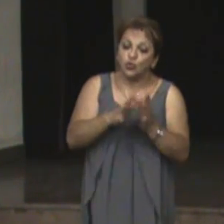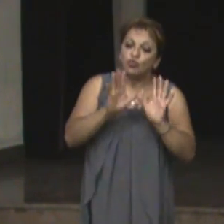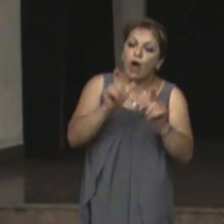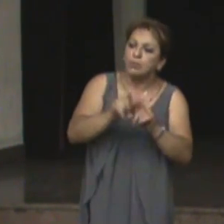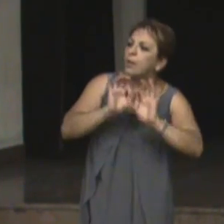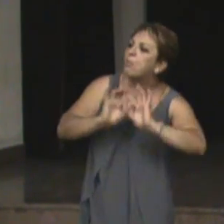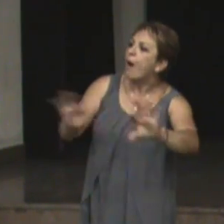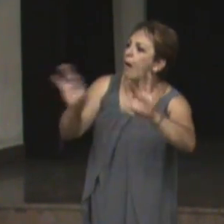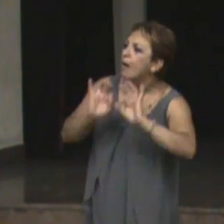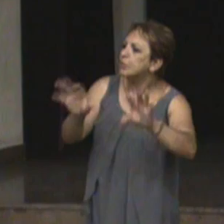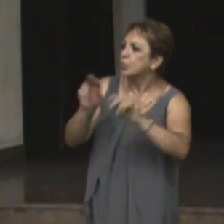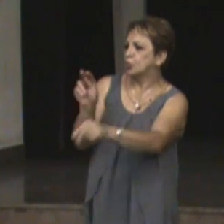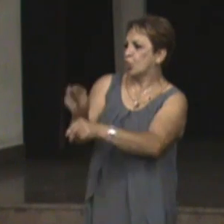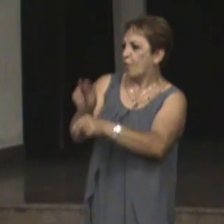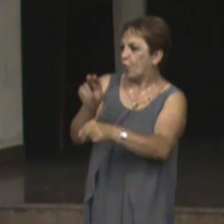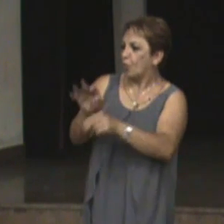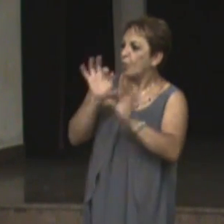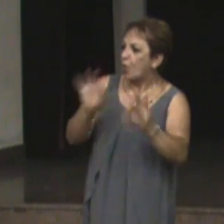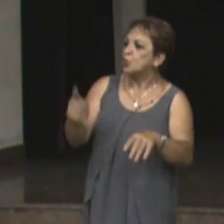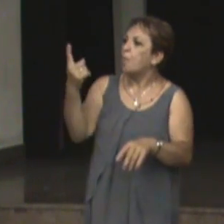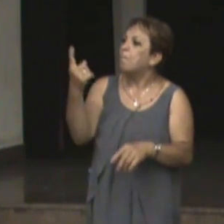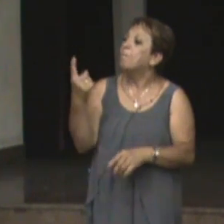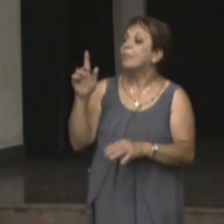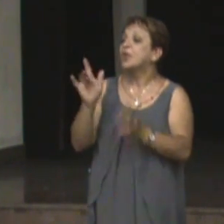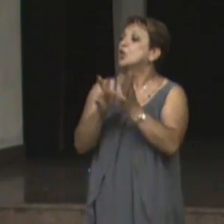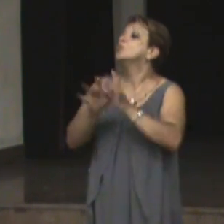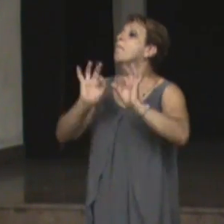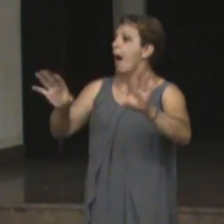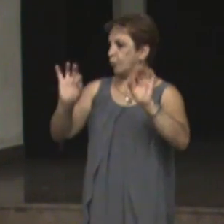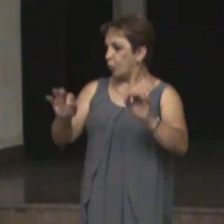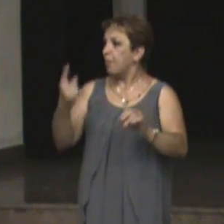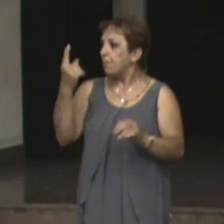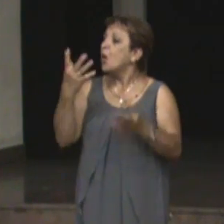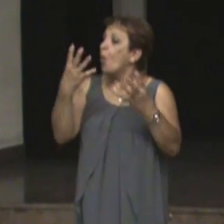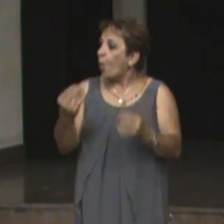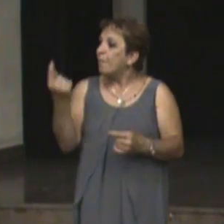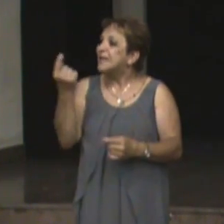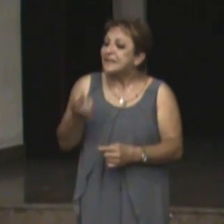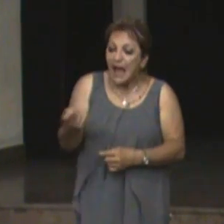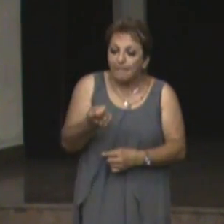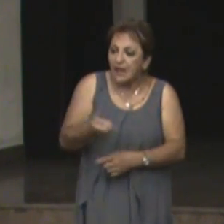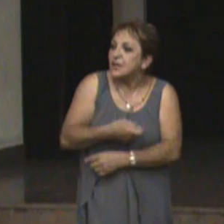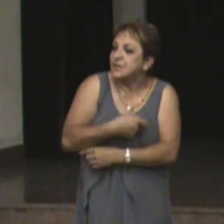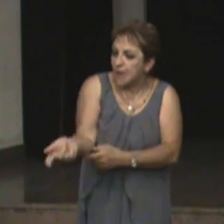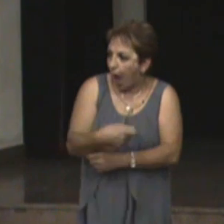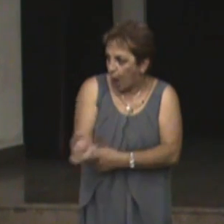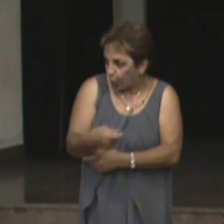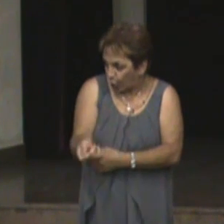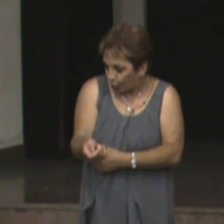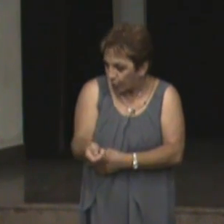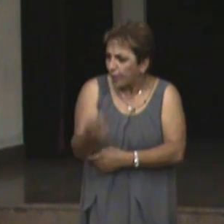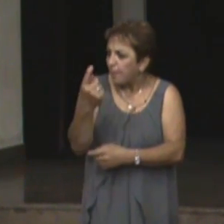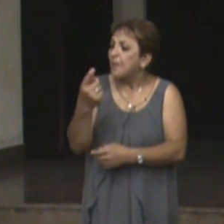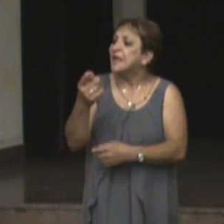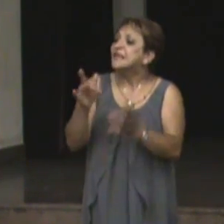և ասում։ Մի սերմնացան ելավ սերմցանելու։ Երբ նա սերմանում էր, հատիկների մի մասը ընկավ